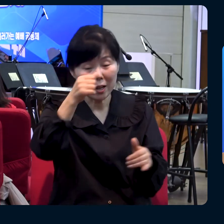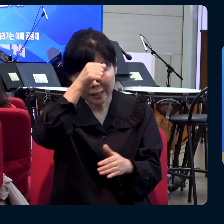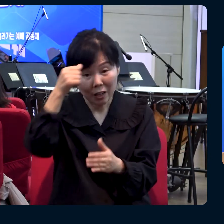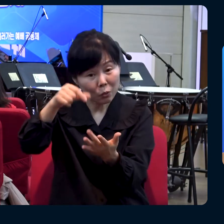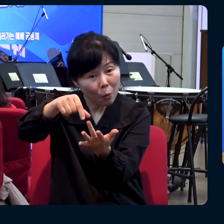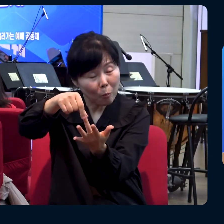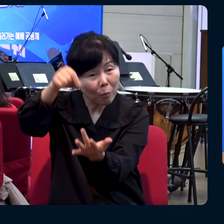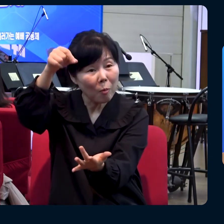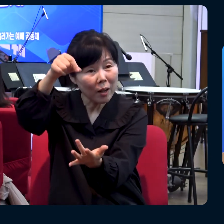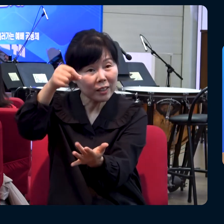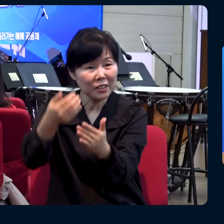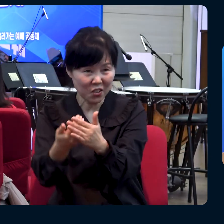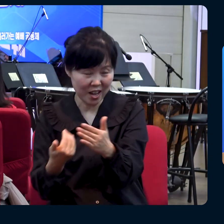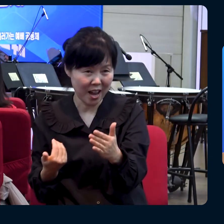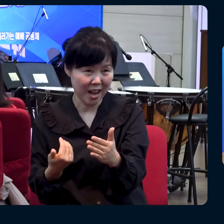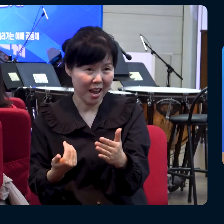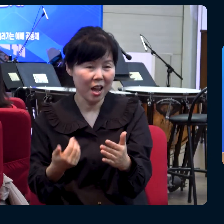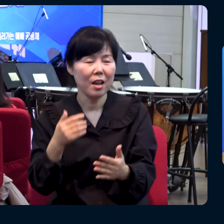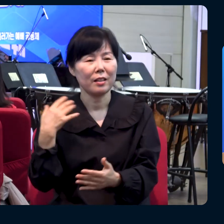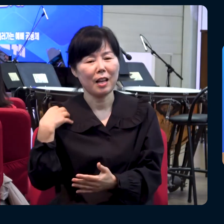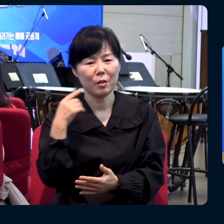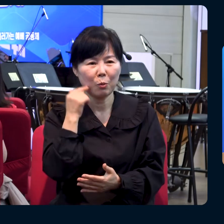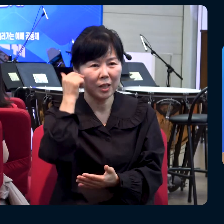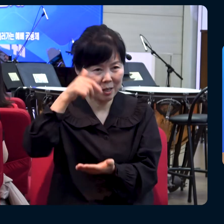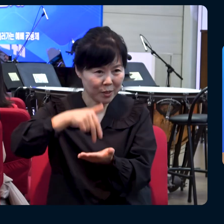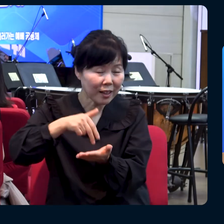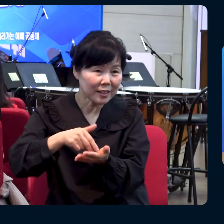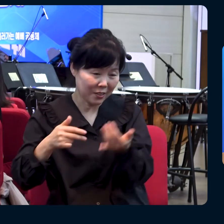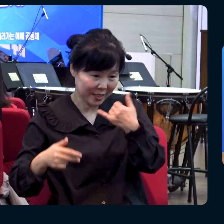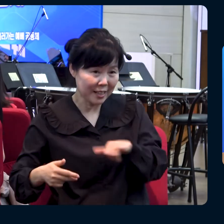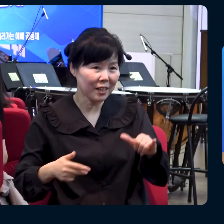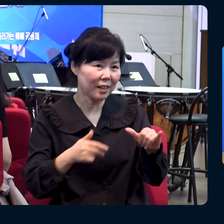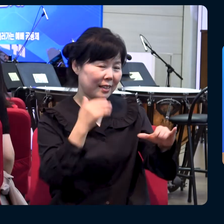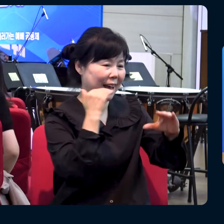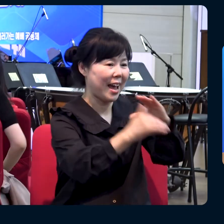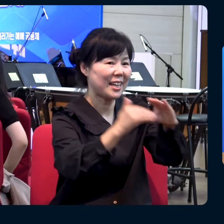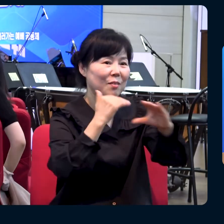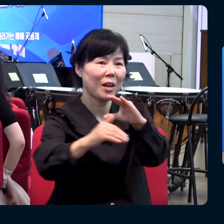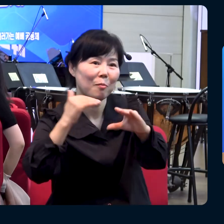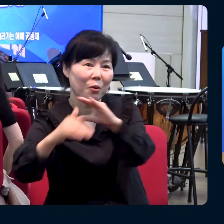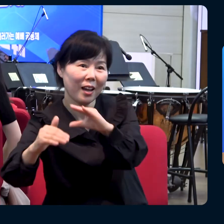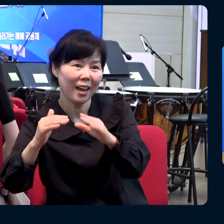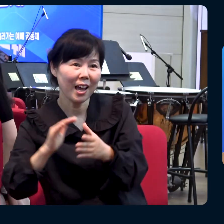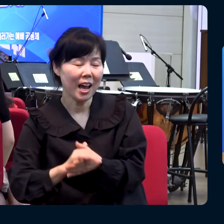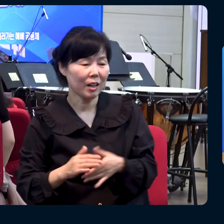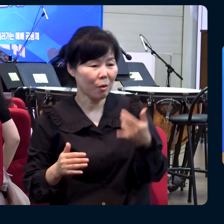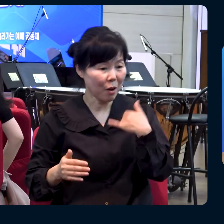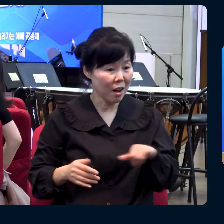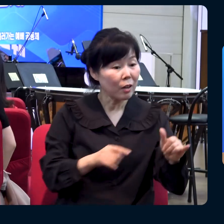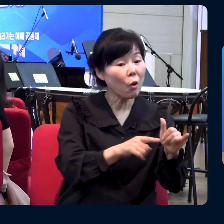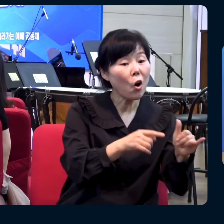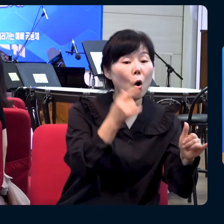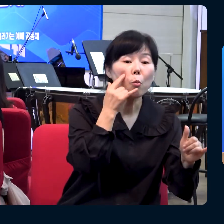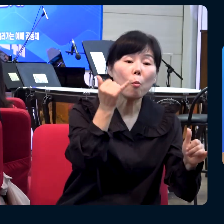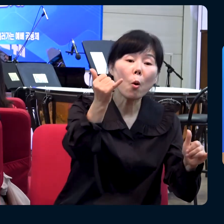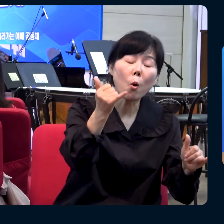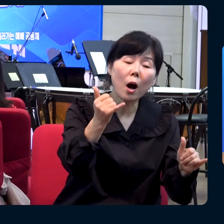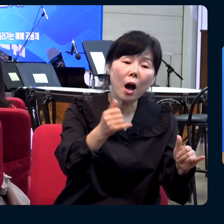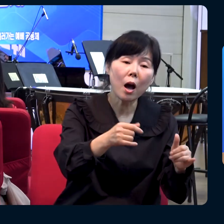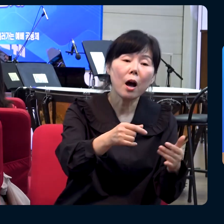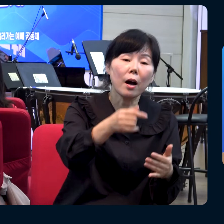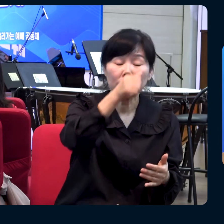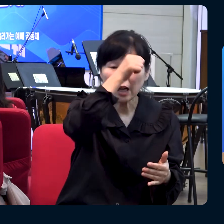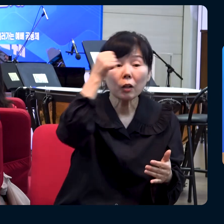신앙인처럼 잘 사시는 분이냐 아니면 장로 되기 틀렸냐 이렇게 메일을 보내요. 부모님도